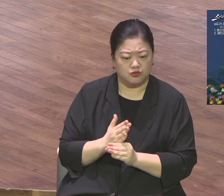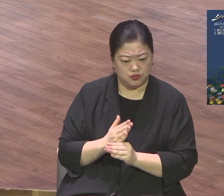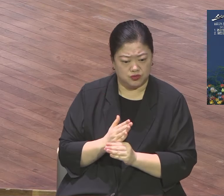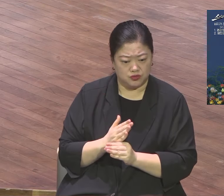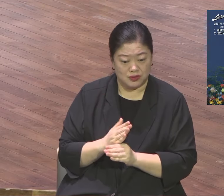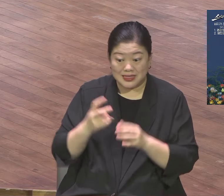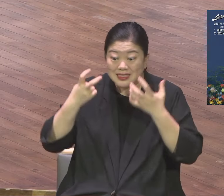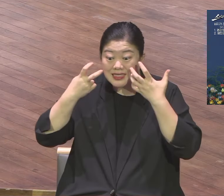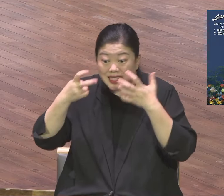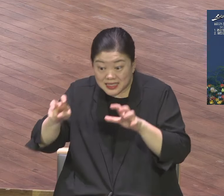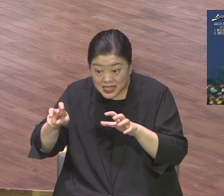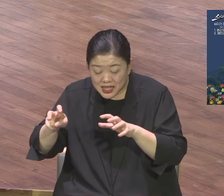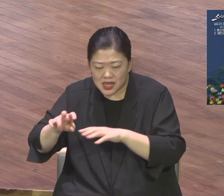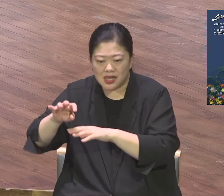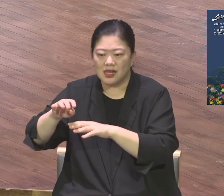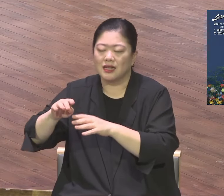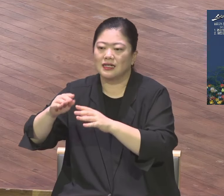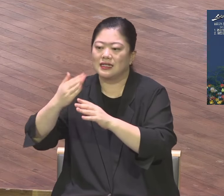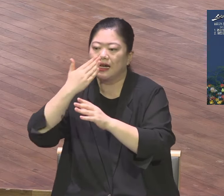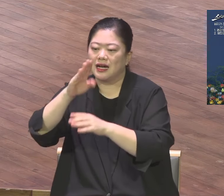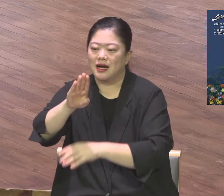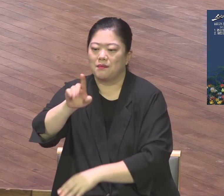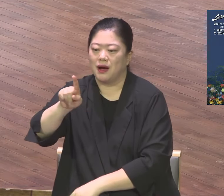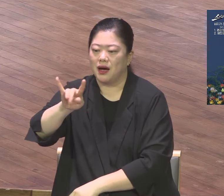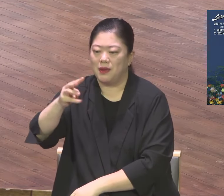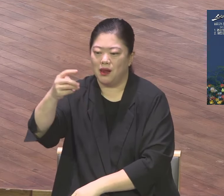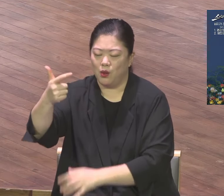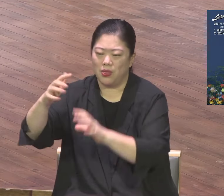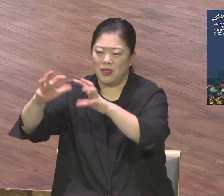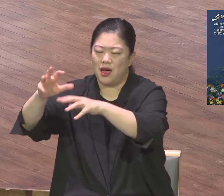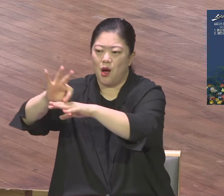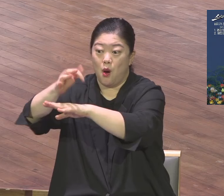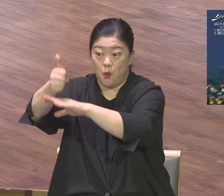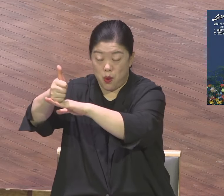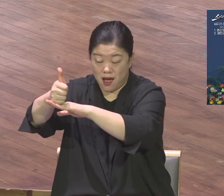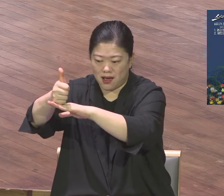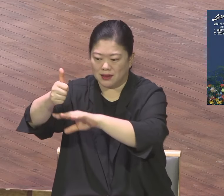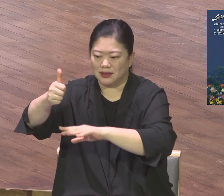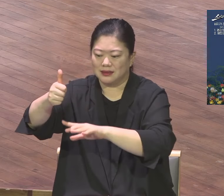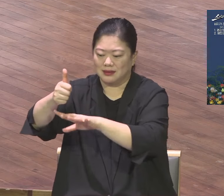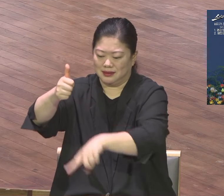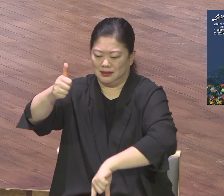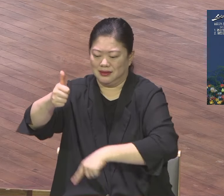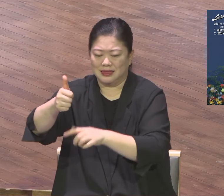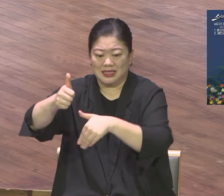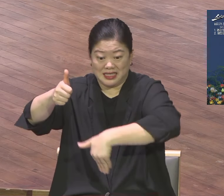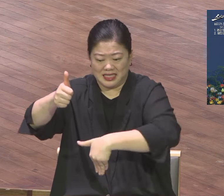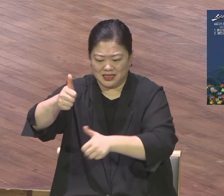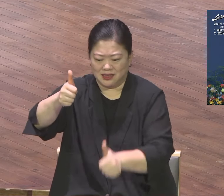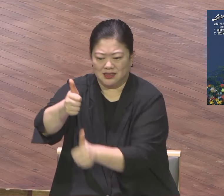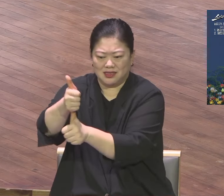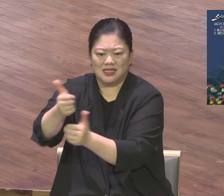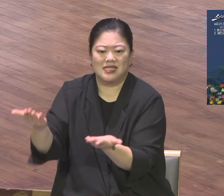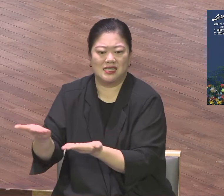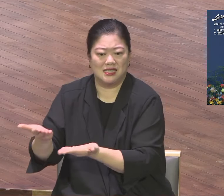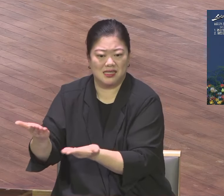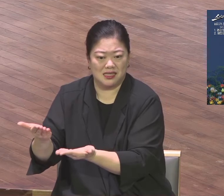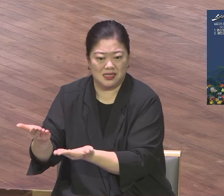하고, 포로지만은 워낙 뛰어나니까 왕궁에 일을 하고, 사드락 메삭 아벤누고는